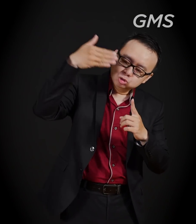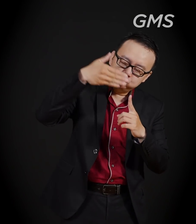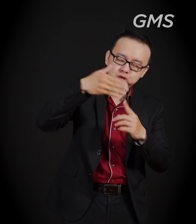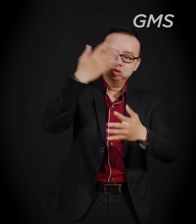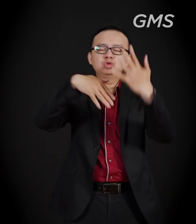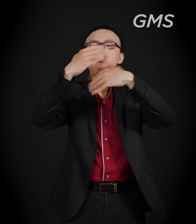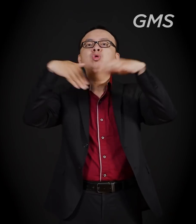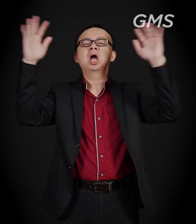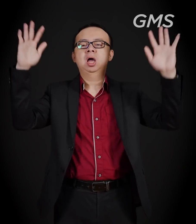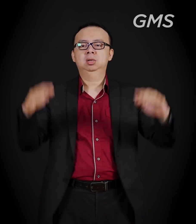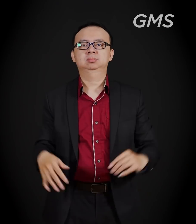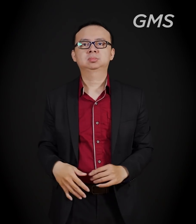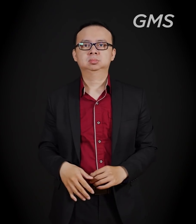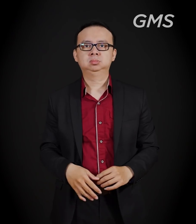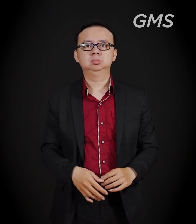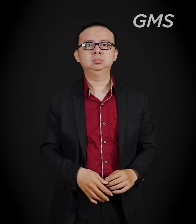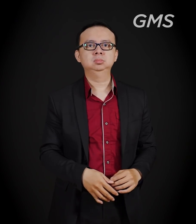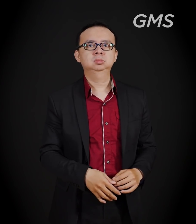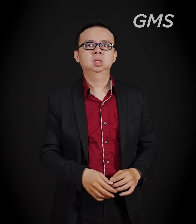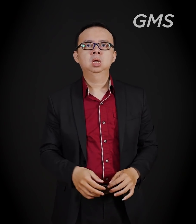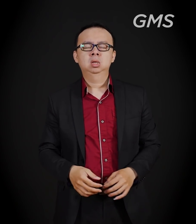Kalau saya mengabarkan Injil.